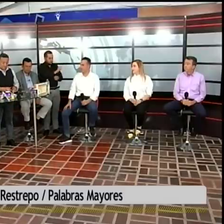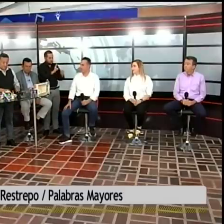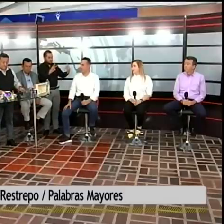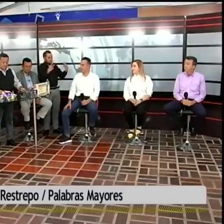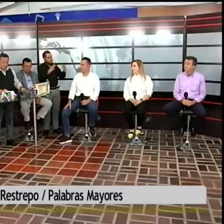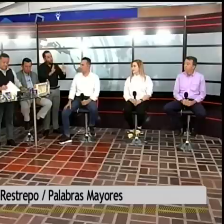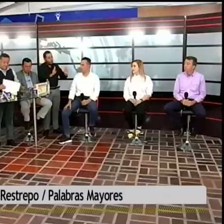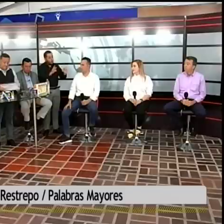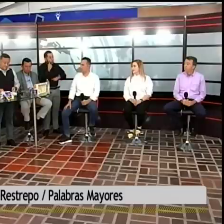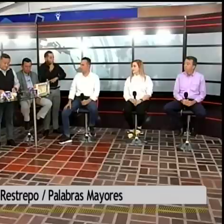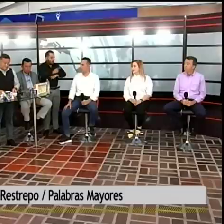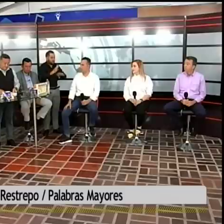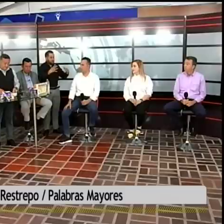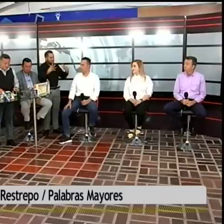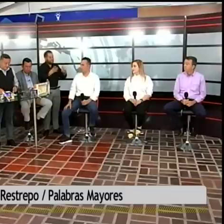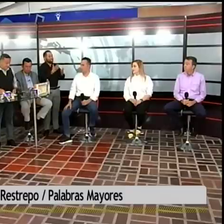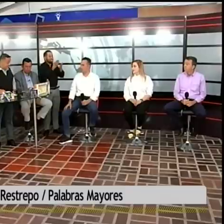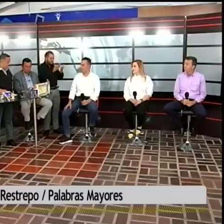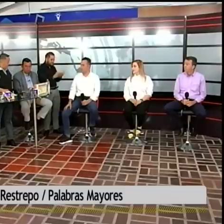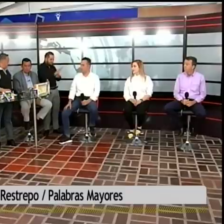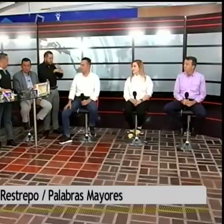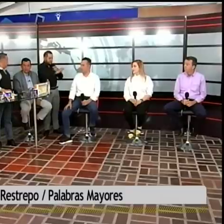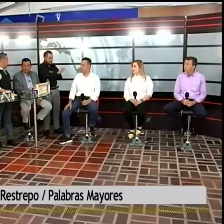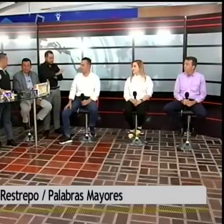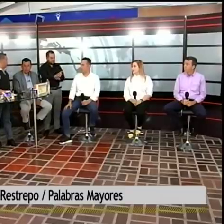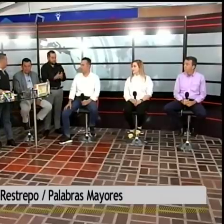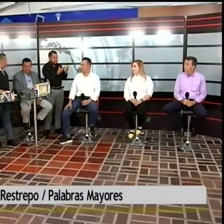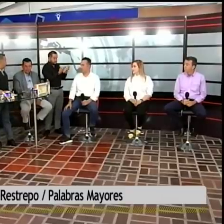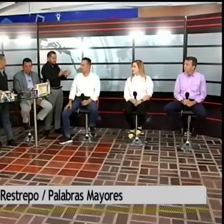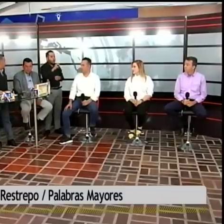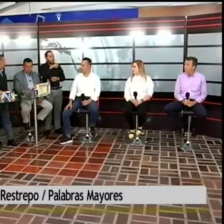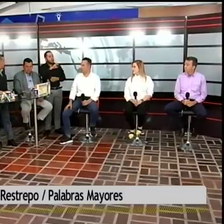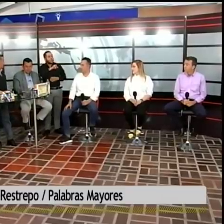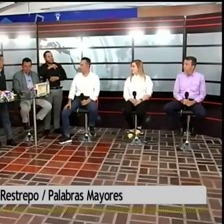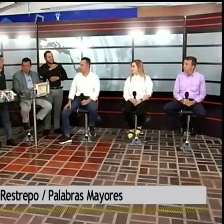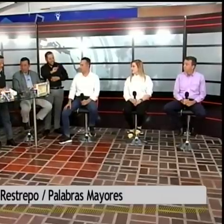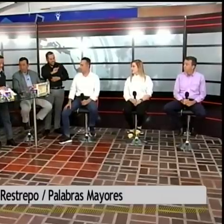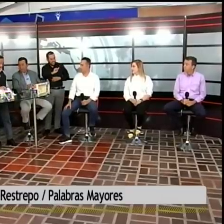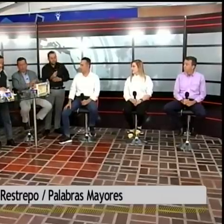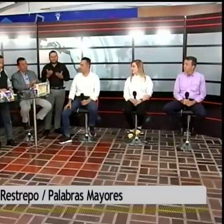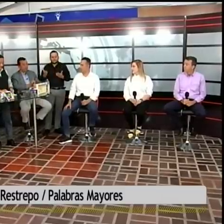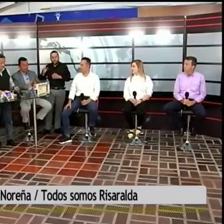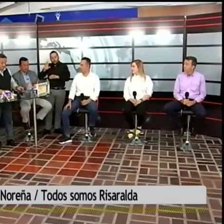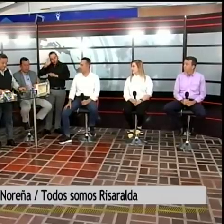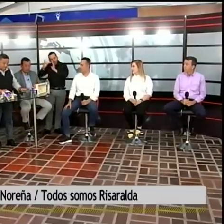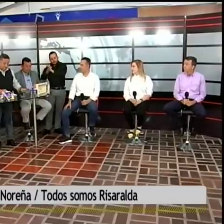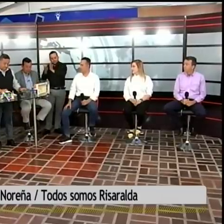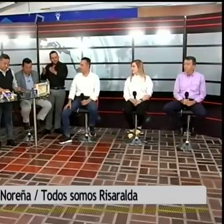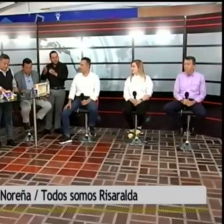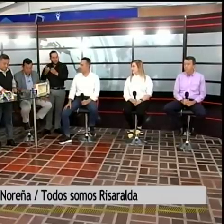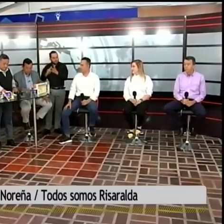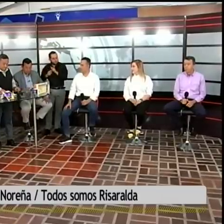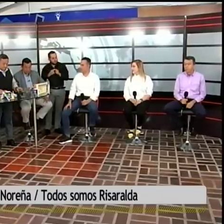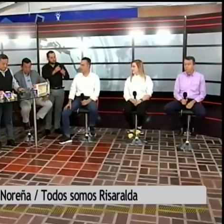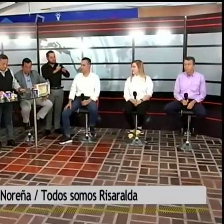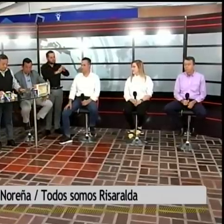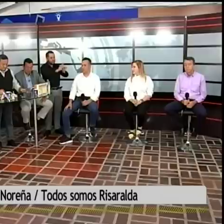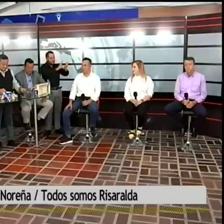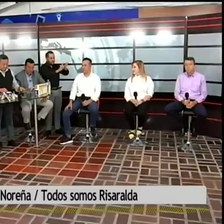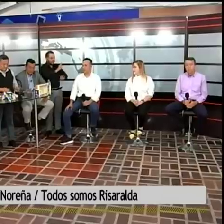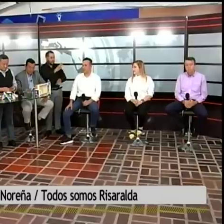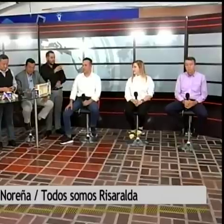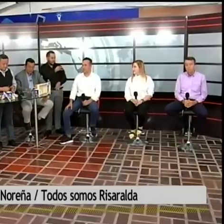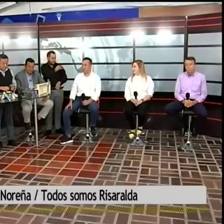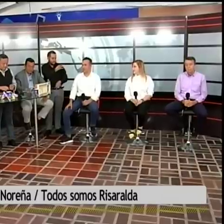nos acompañen el día de hoy. Muchas gracias, bienvenidos todos. Noreña, Todos Somos Risaralda. Jimmy, Álvaro, los candidatos y a todos los seguidores,